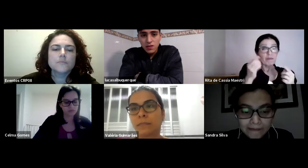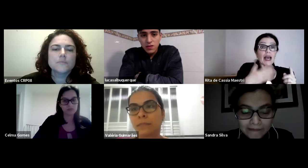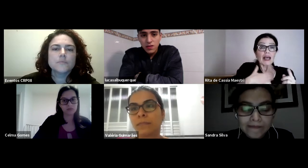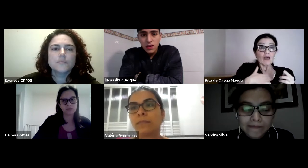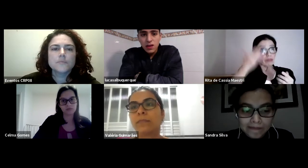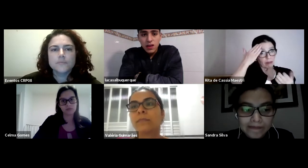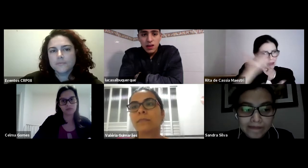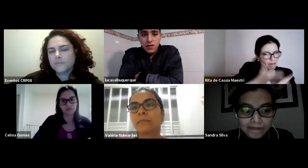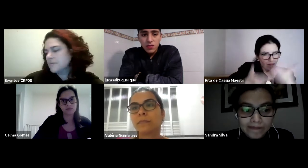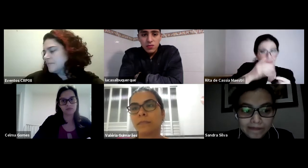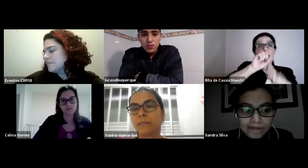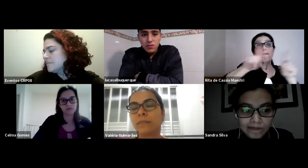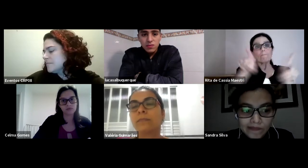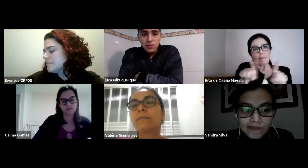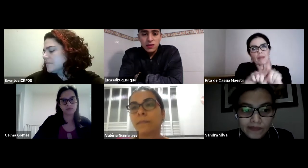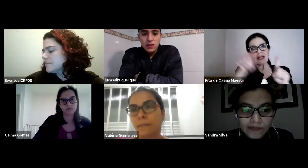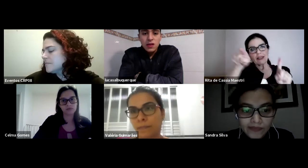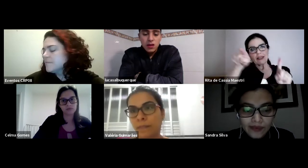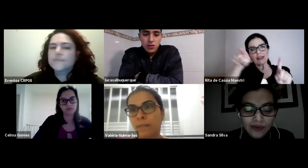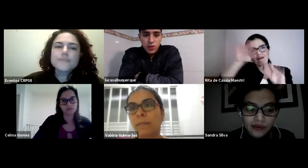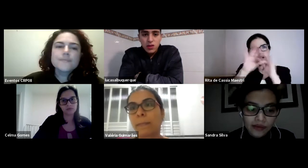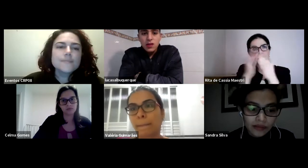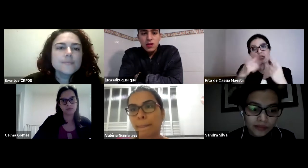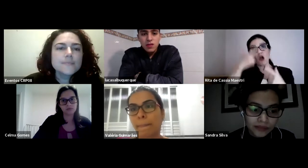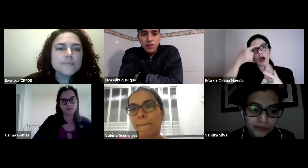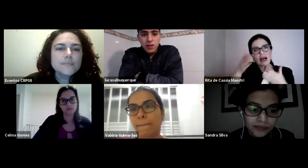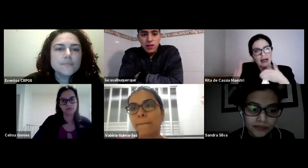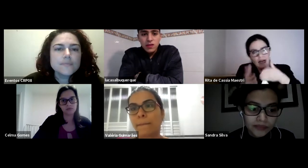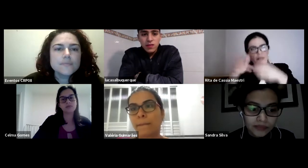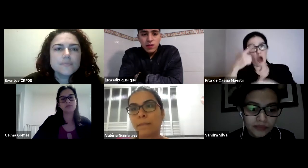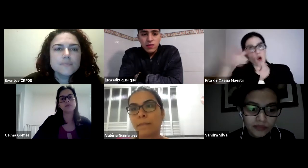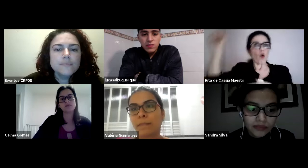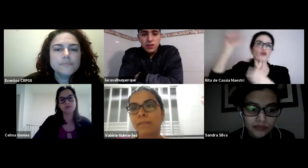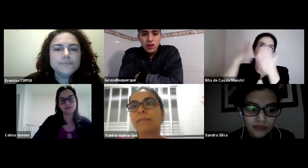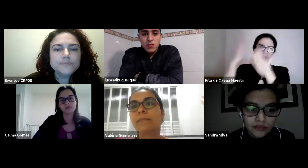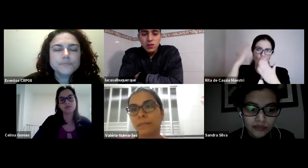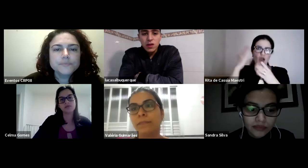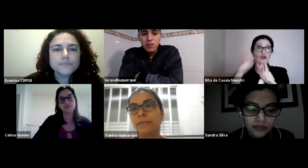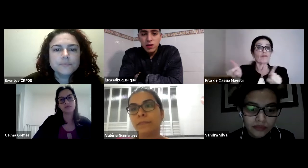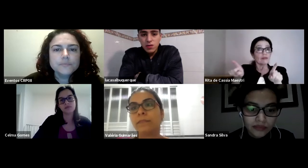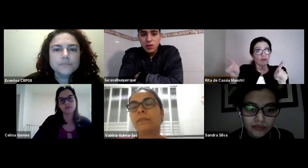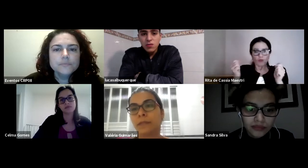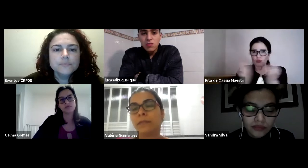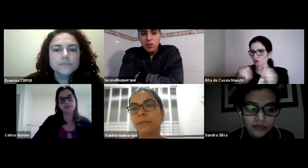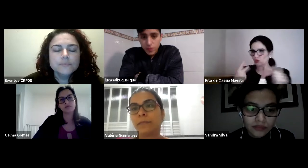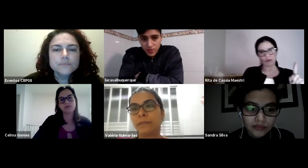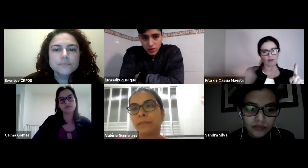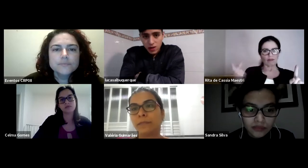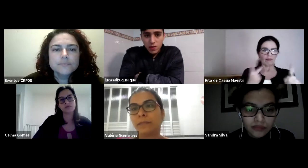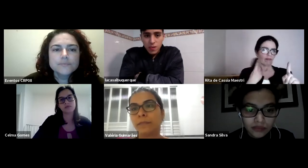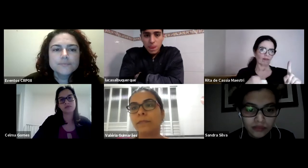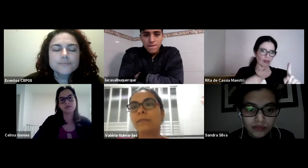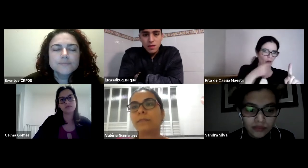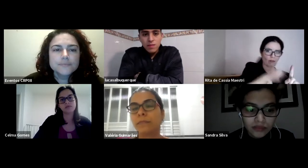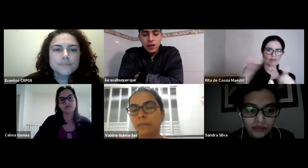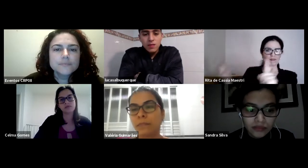E a família, ela vem junto, mas a gente pode interagir com a família, mas a família deve buscar um outro caminho, um outro